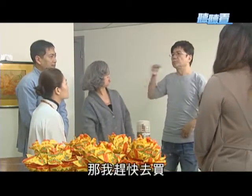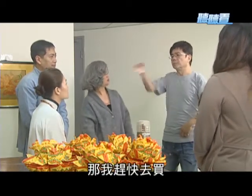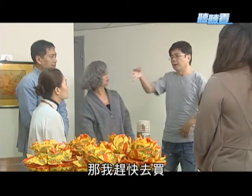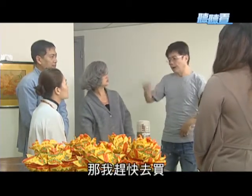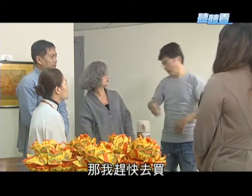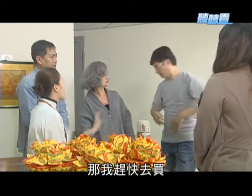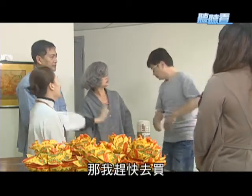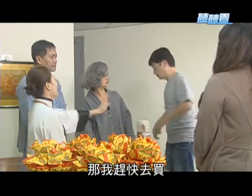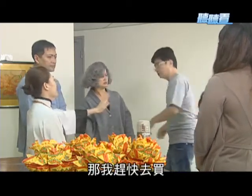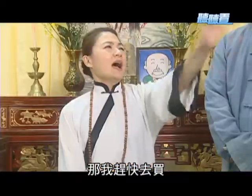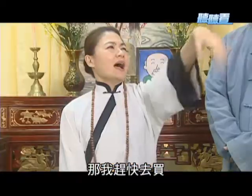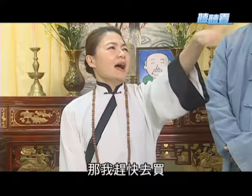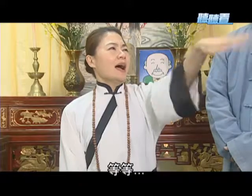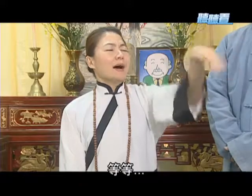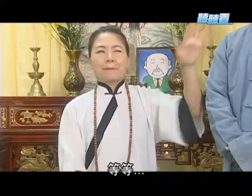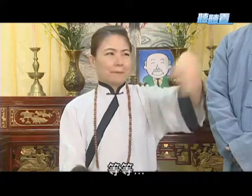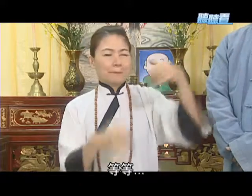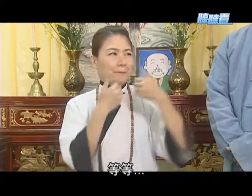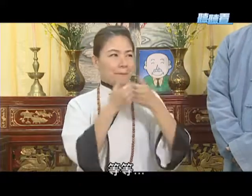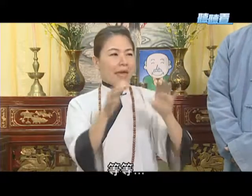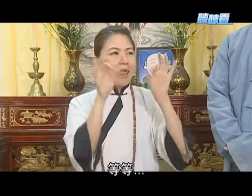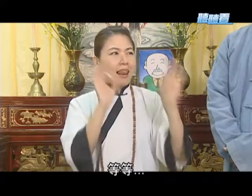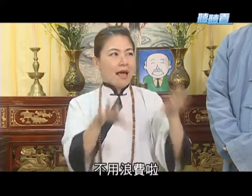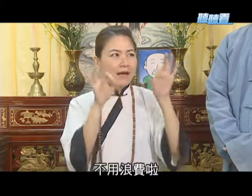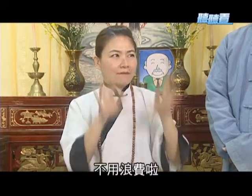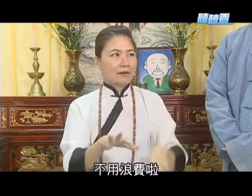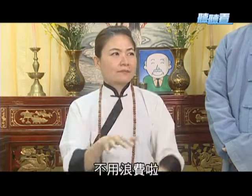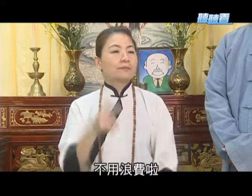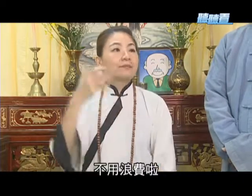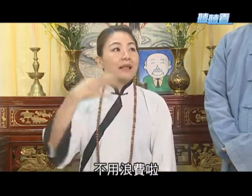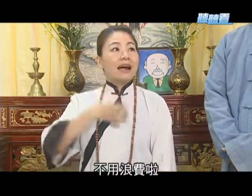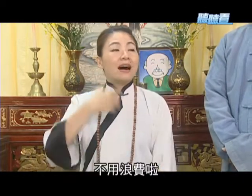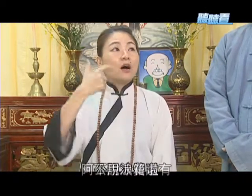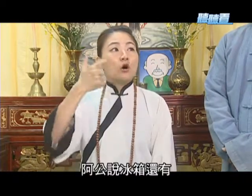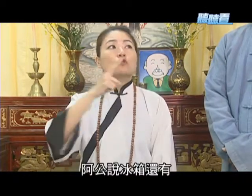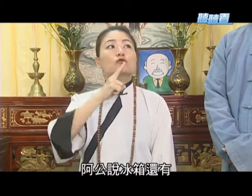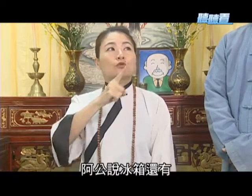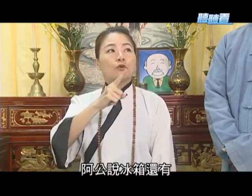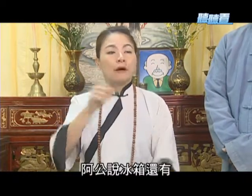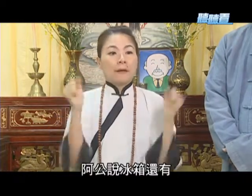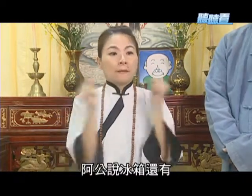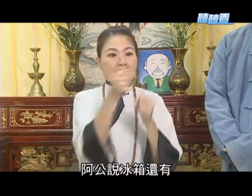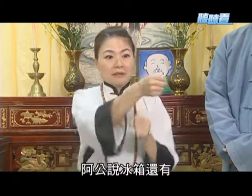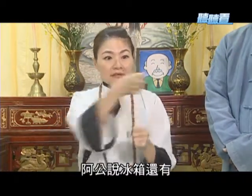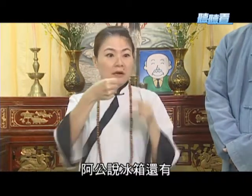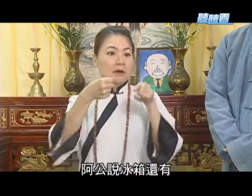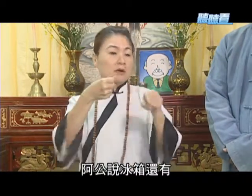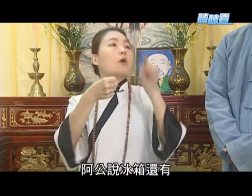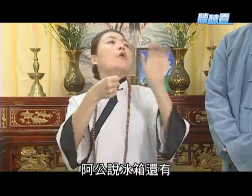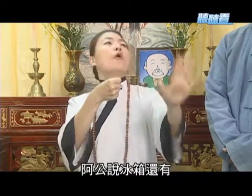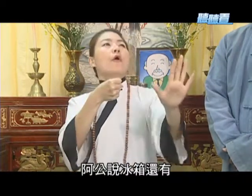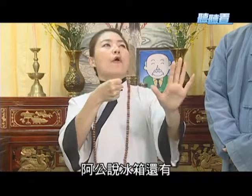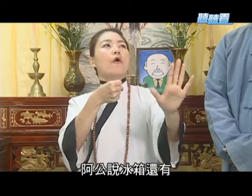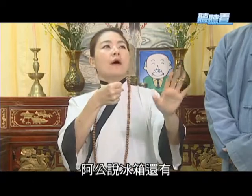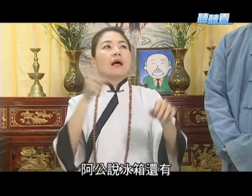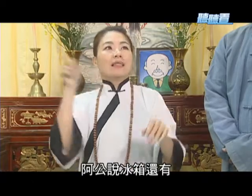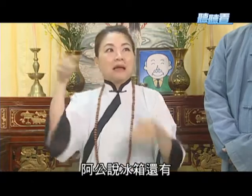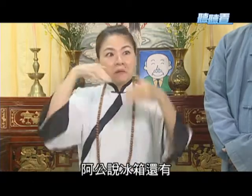那我赶快去买。 等等，不用浪费啦。阿公说，冰箱还有，